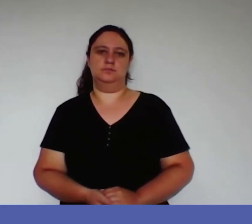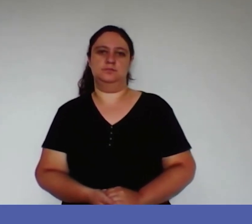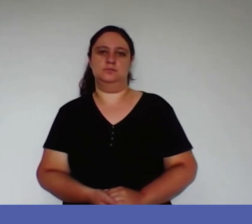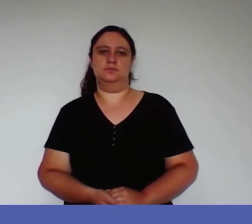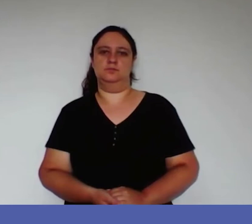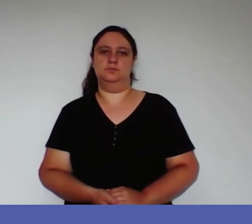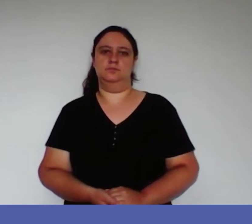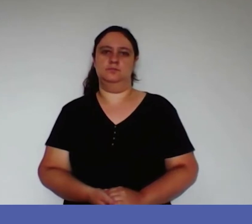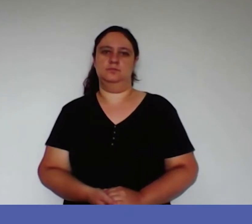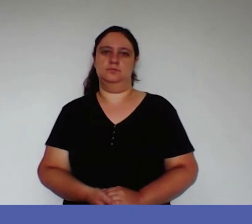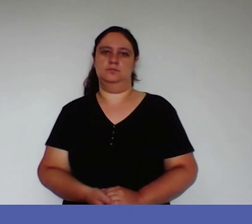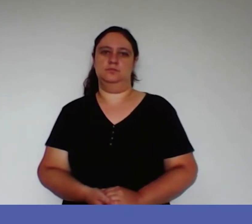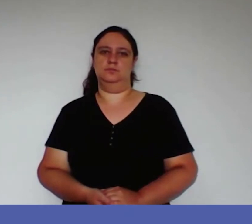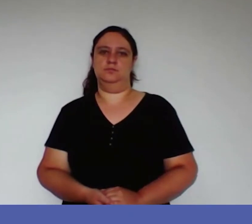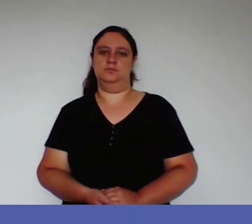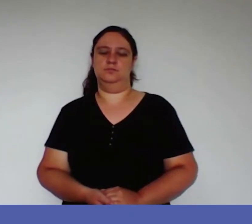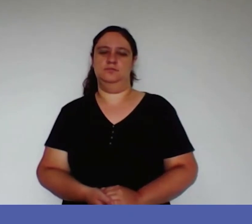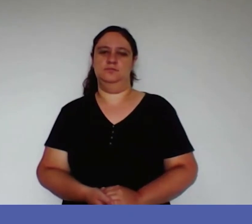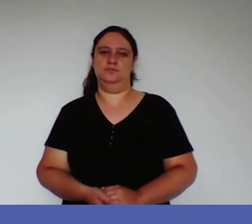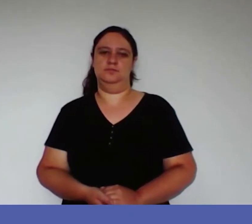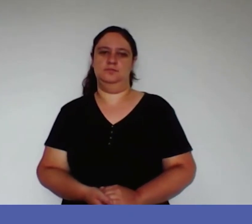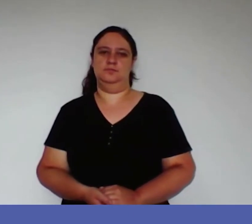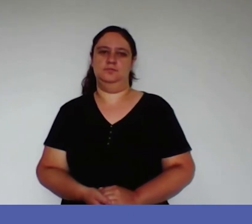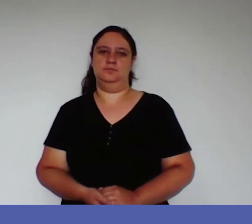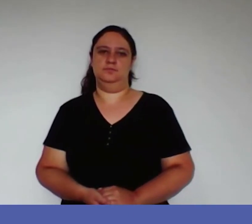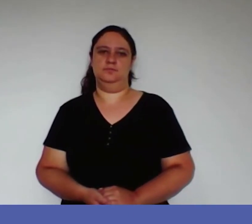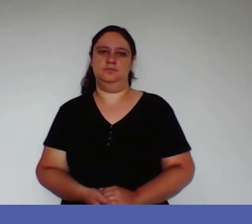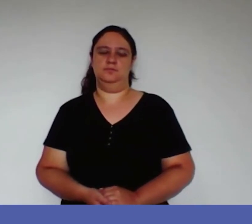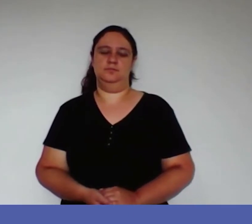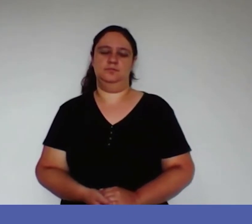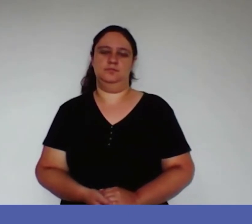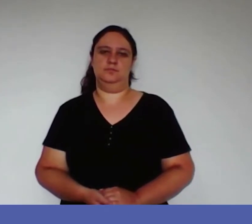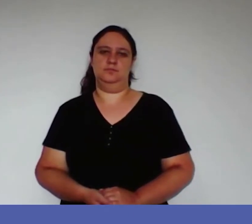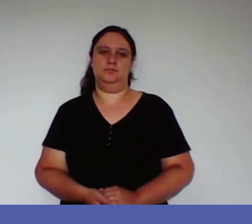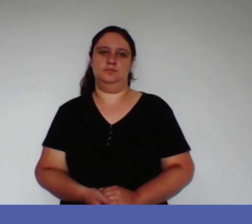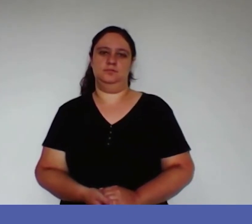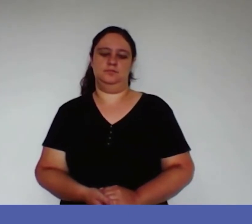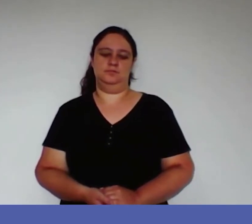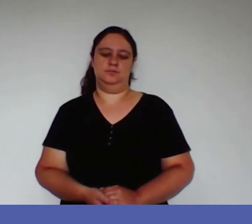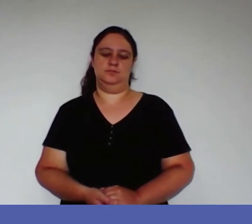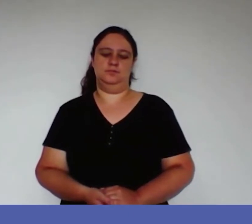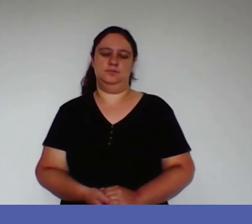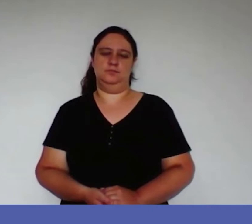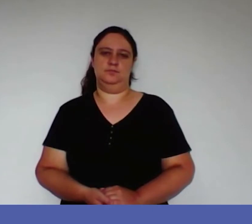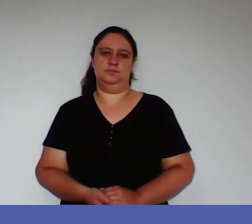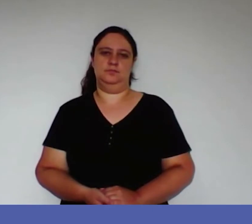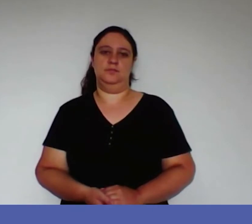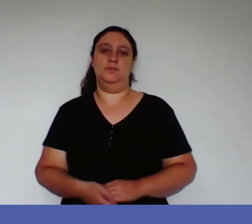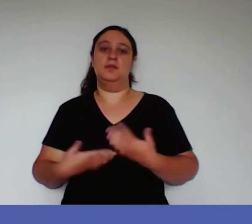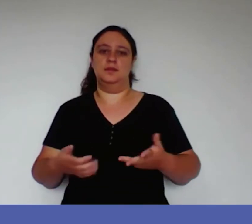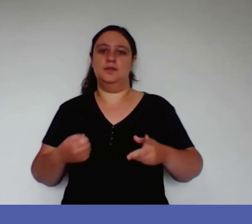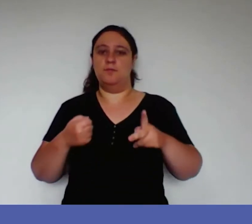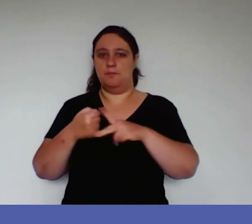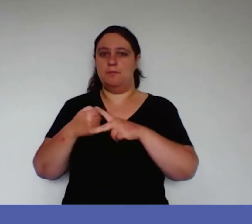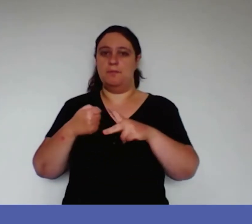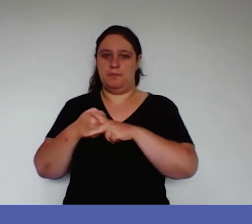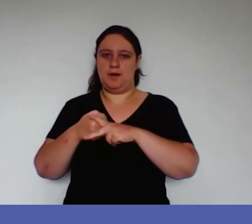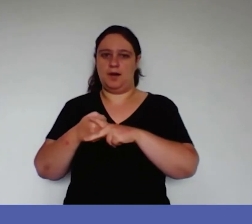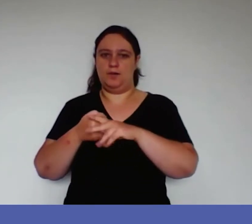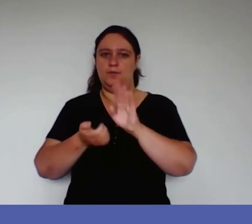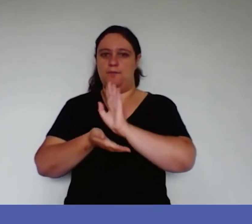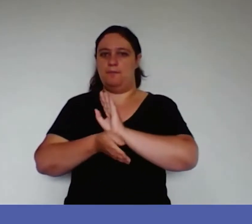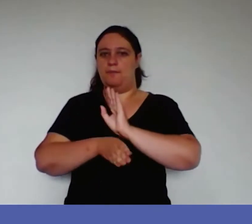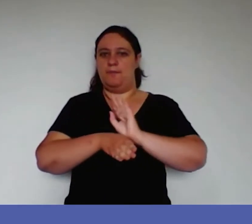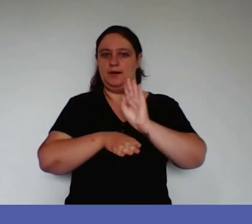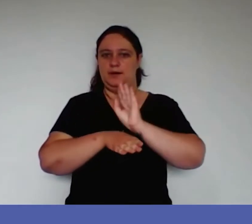Mas também pode comprar roupa, né? Atos 13, 46. Então Paulo e Barnabé, falando ousadamente,